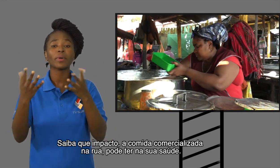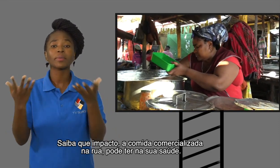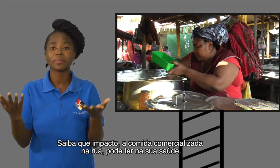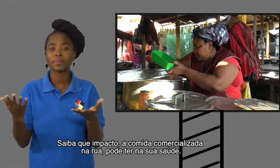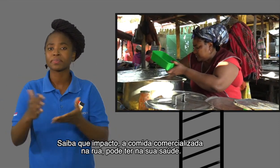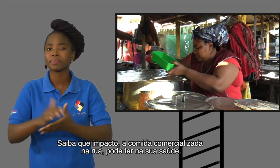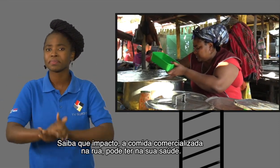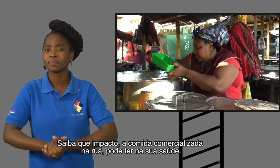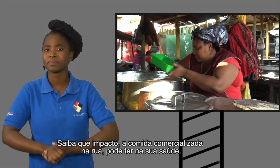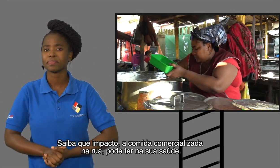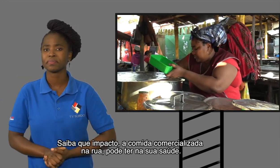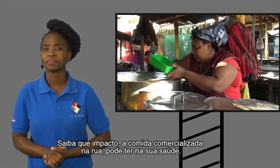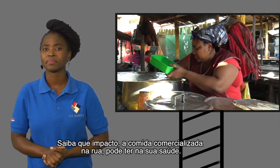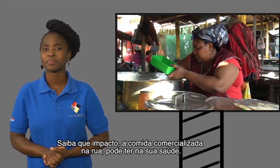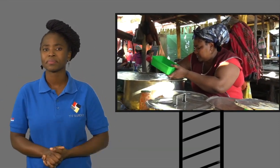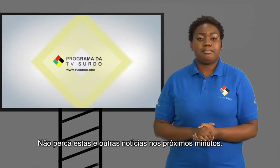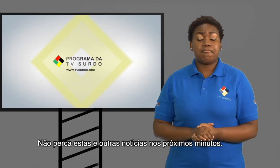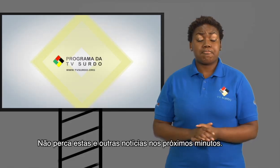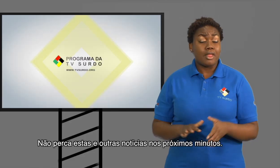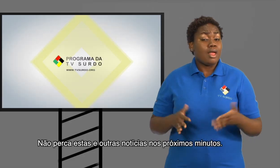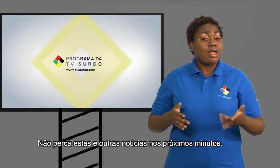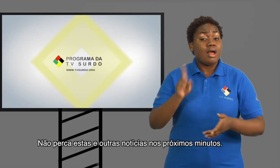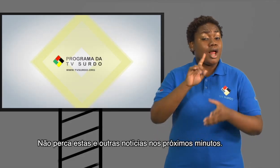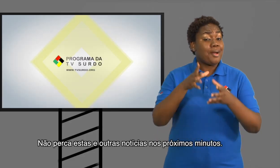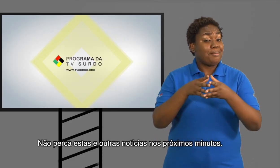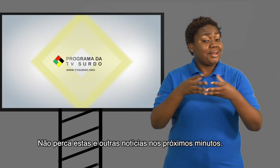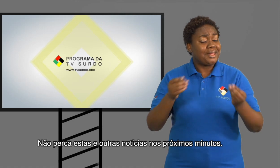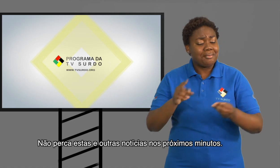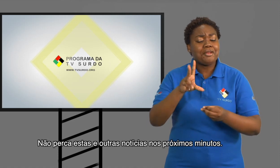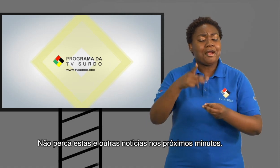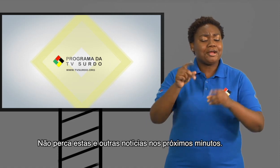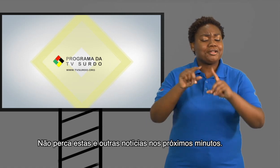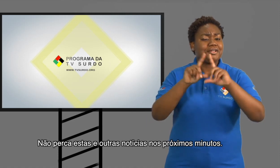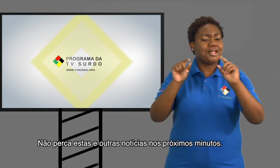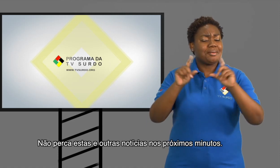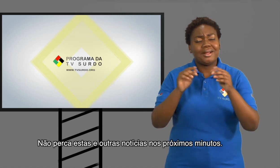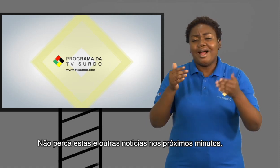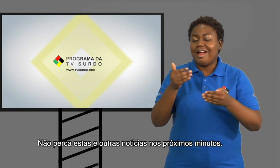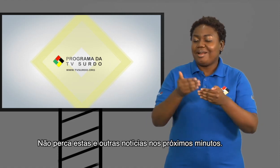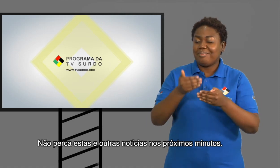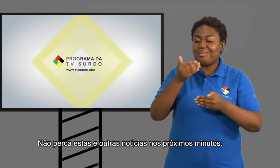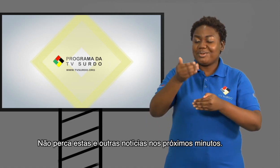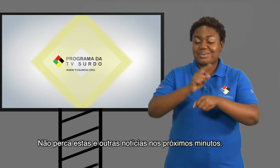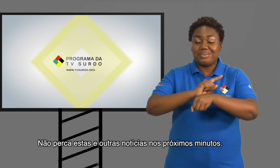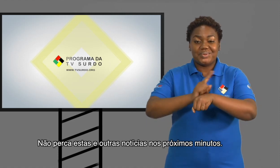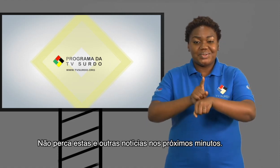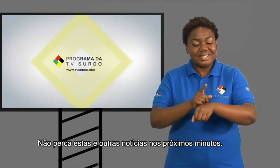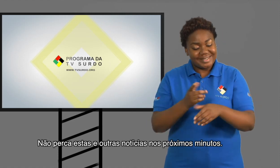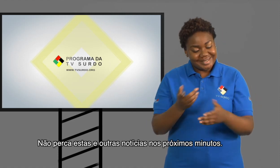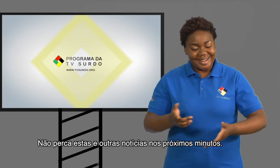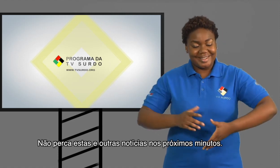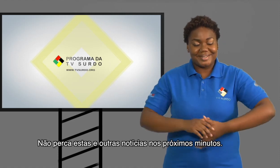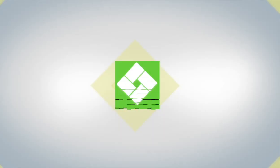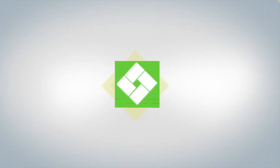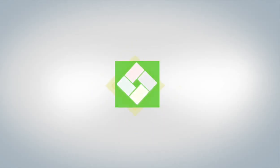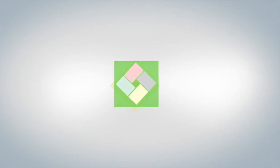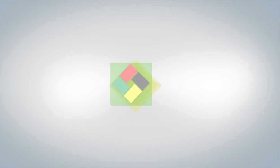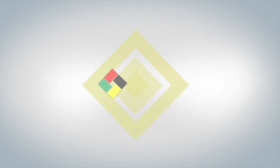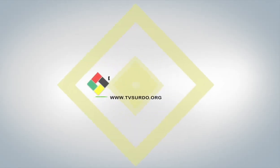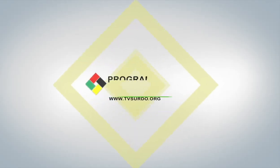na rua pode ter na saúde. Não perca estas e outras notícias nos próximos minutos.